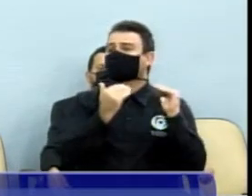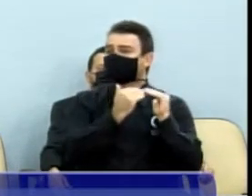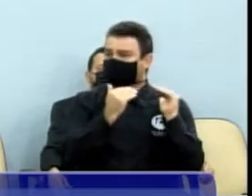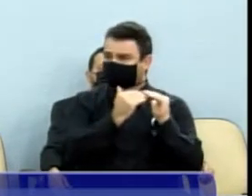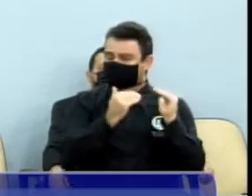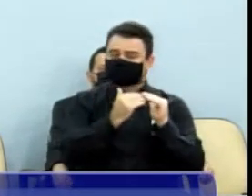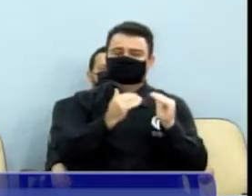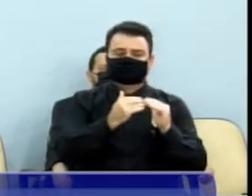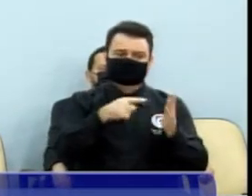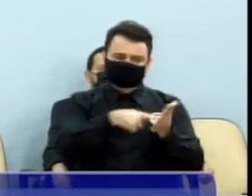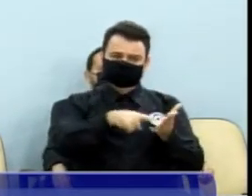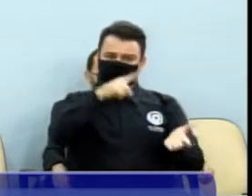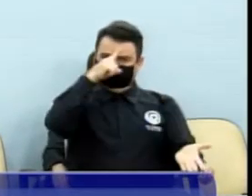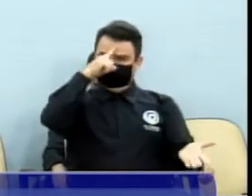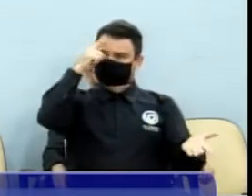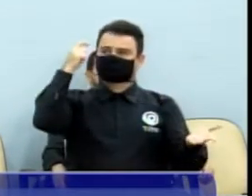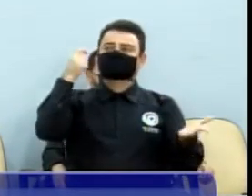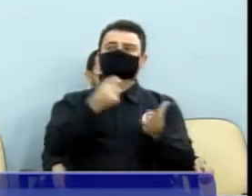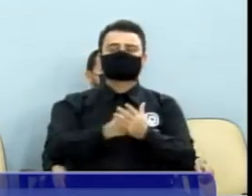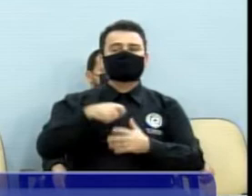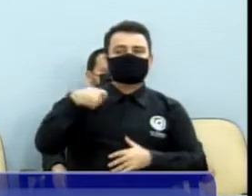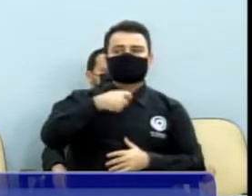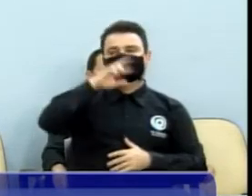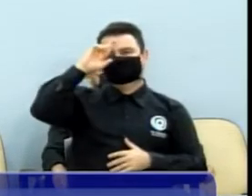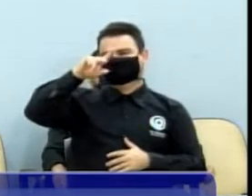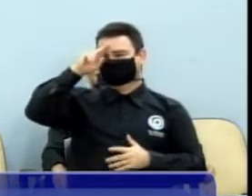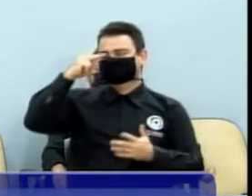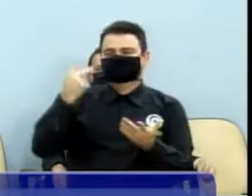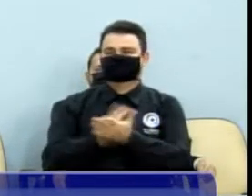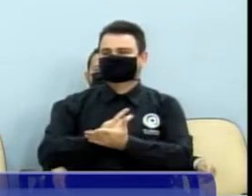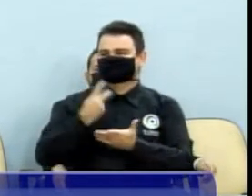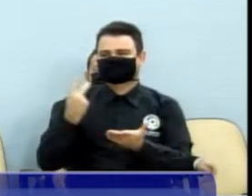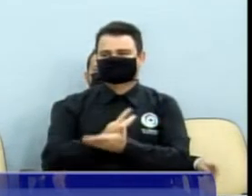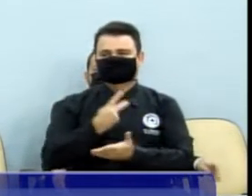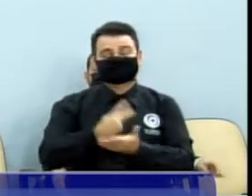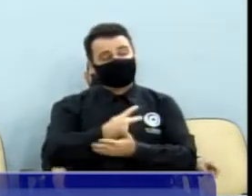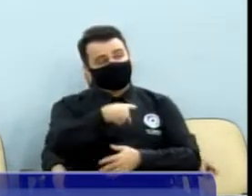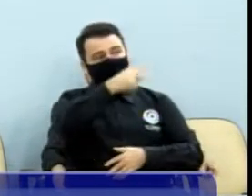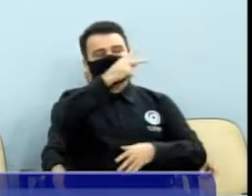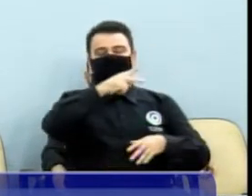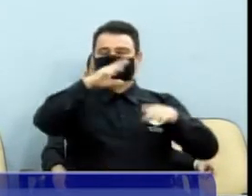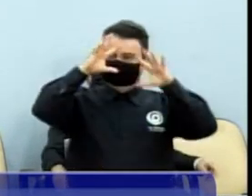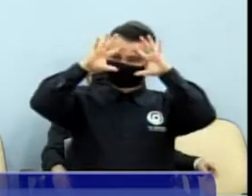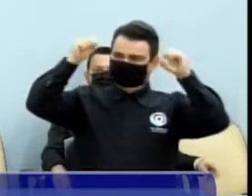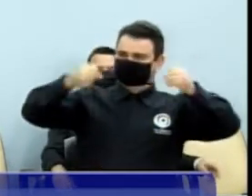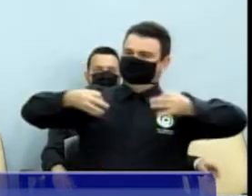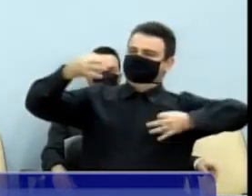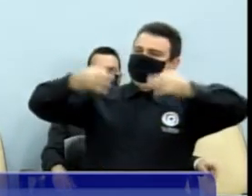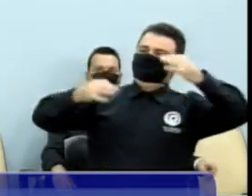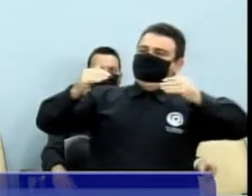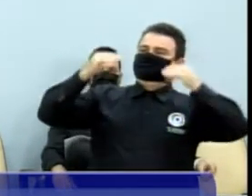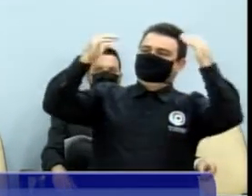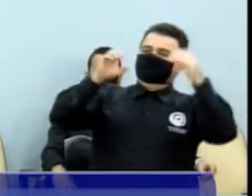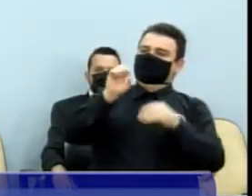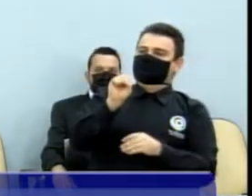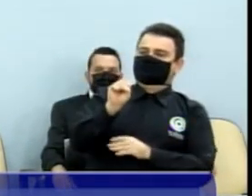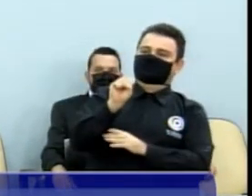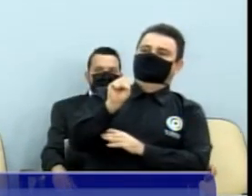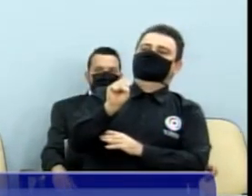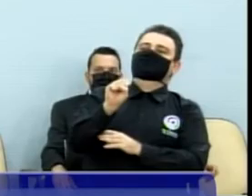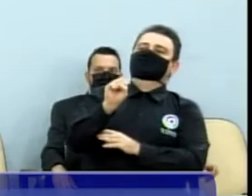mais uma decisão equivocada do STJ Como tem sido algumas do STF que desobriga os plano de saúde custear